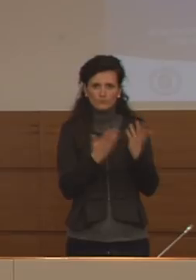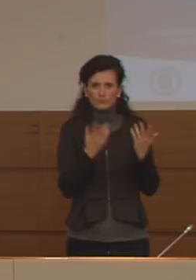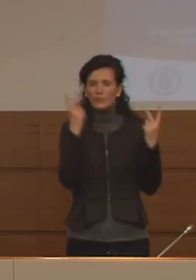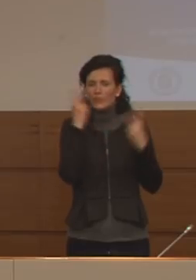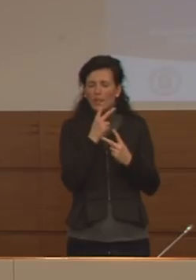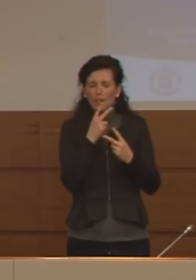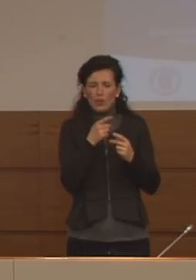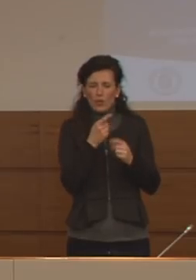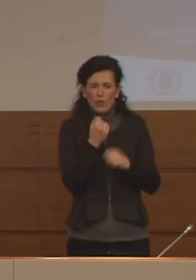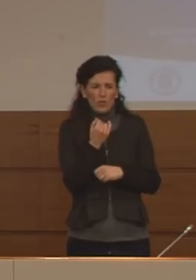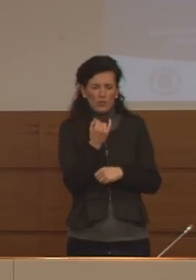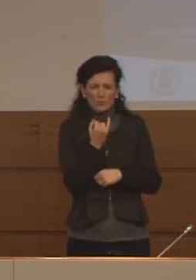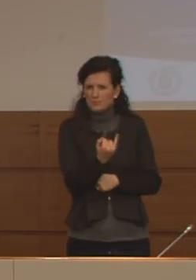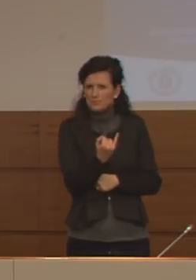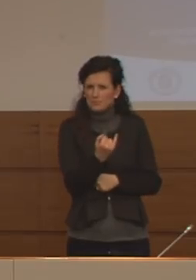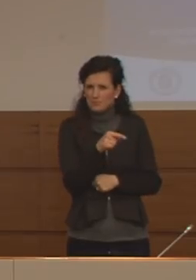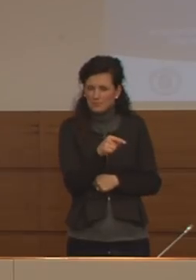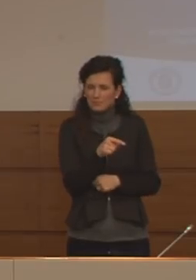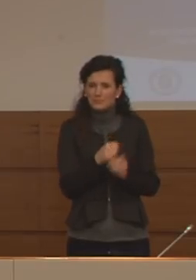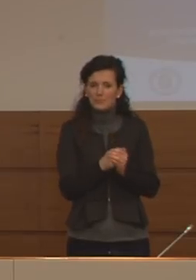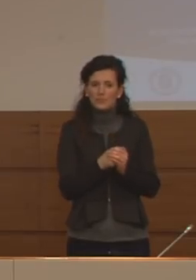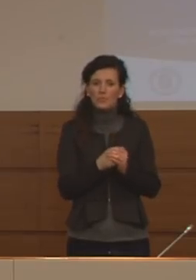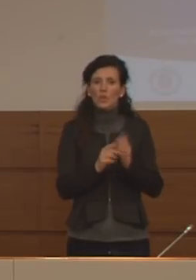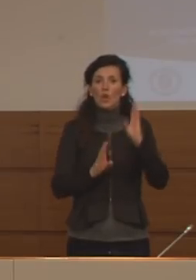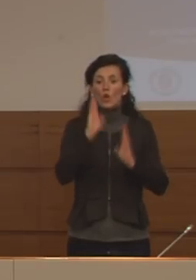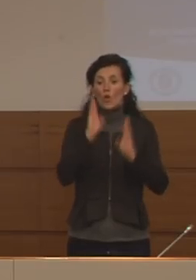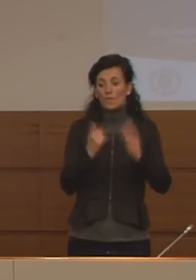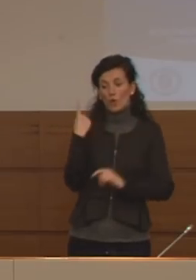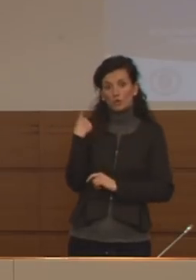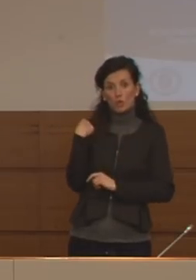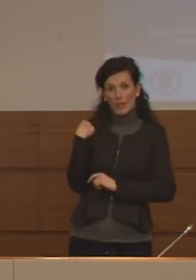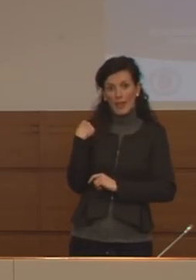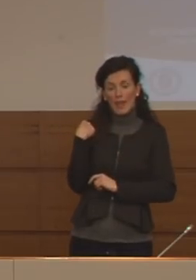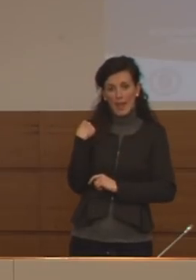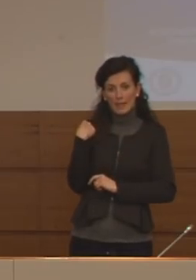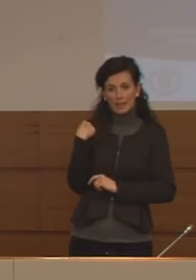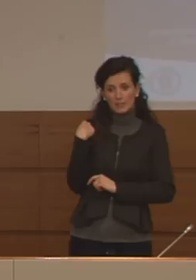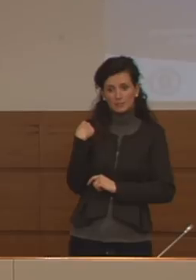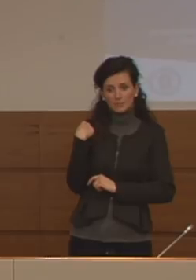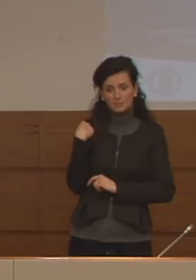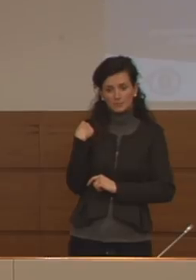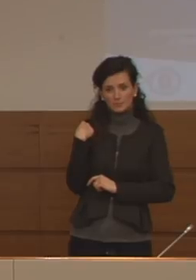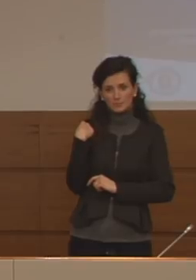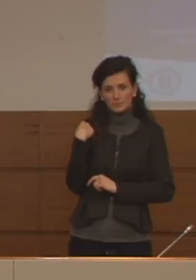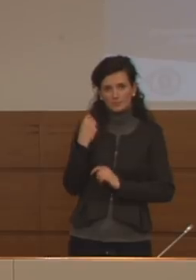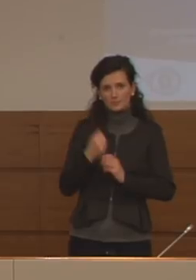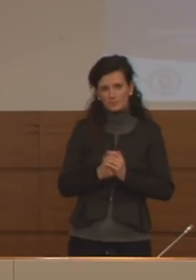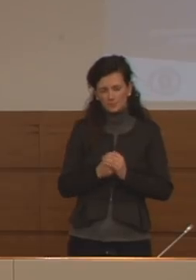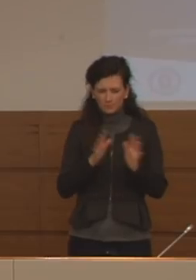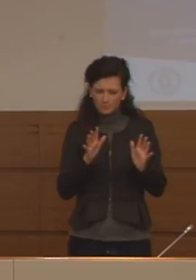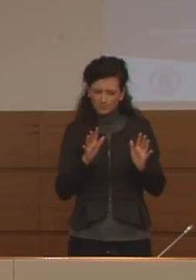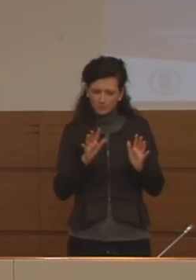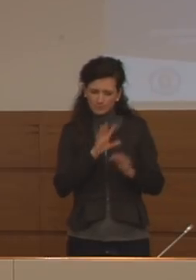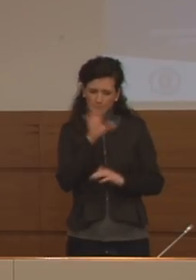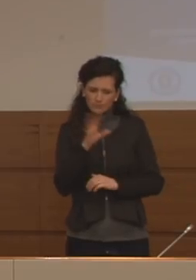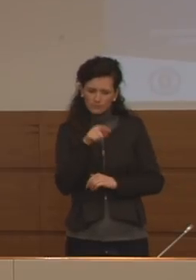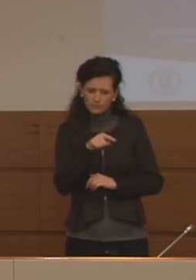in terapia intensiva l'incremento rispetto a ieri e stato di 12